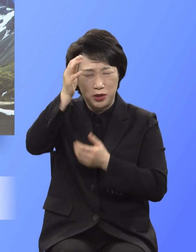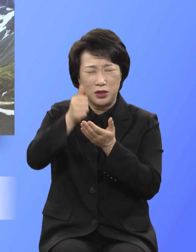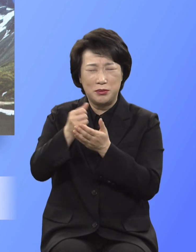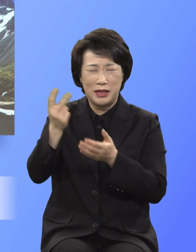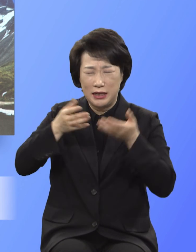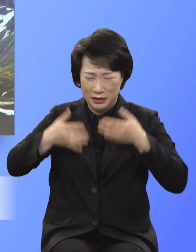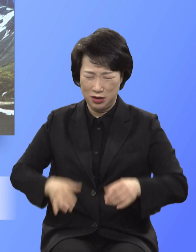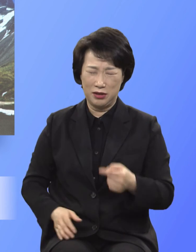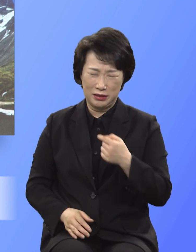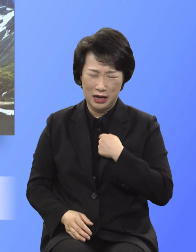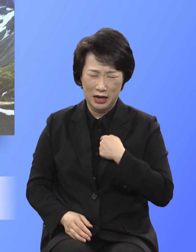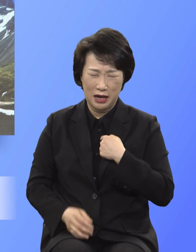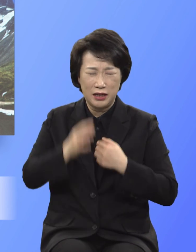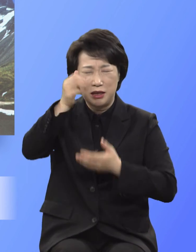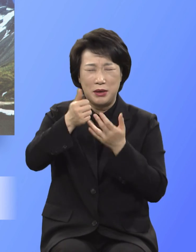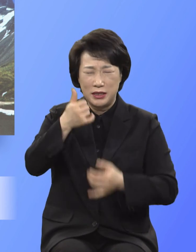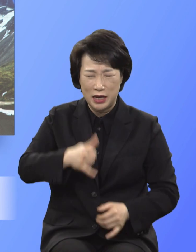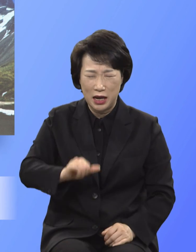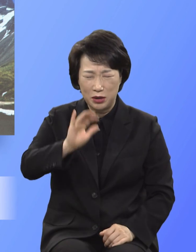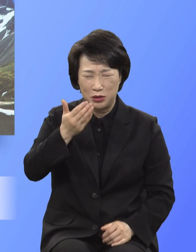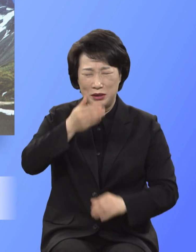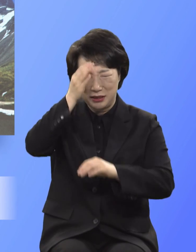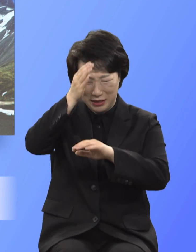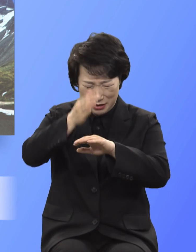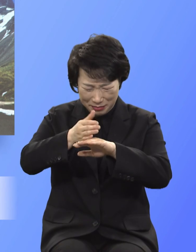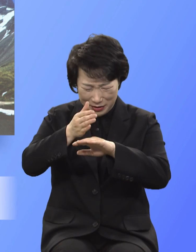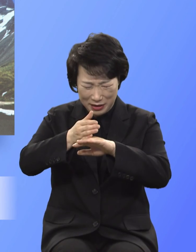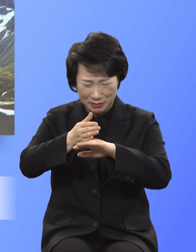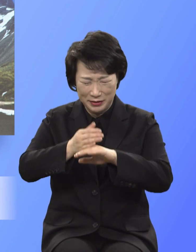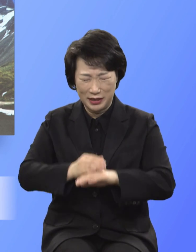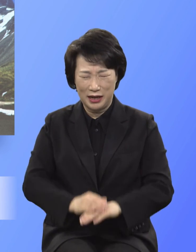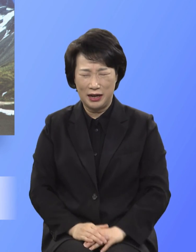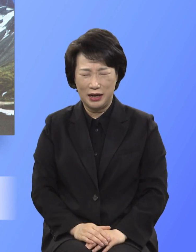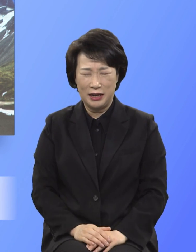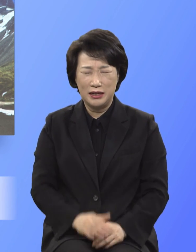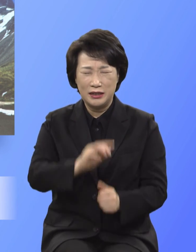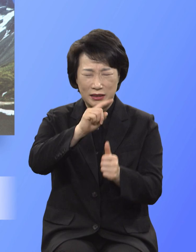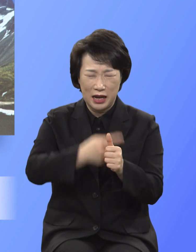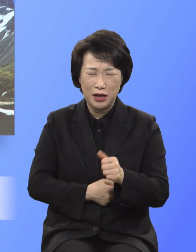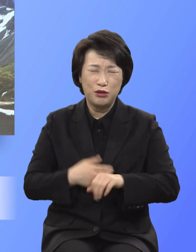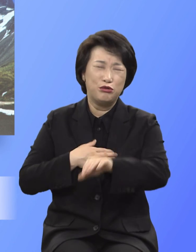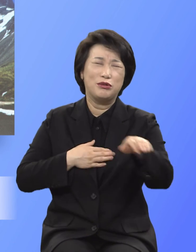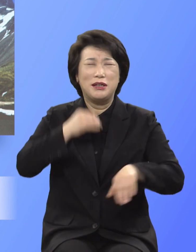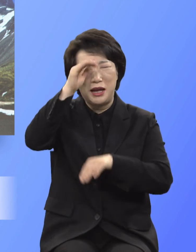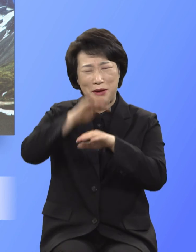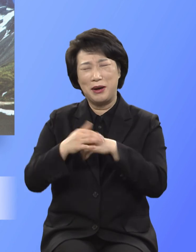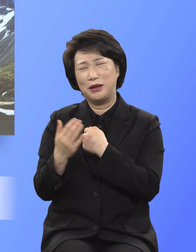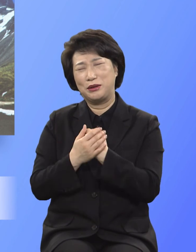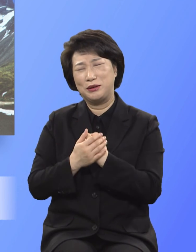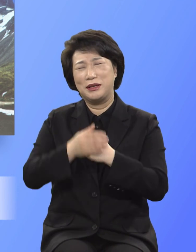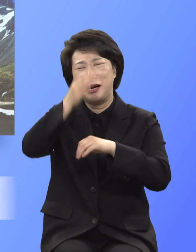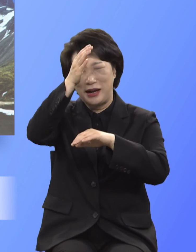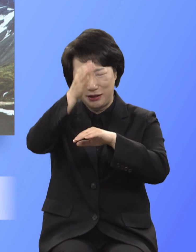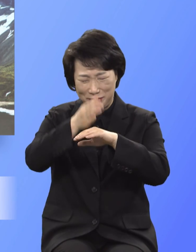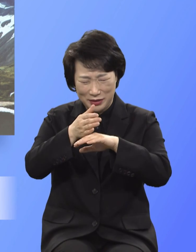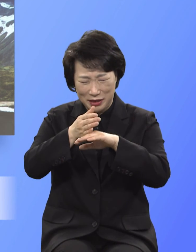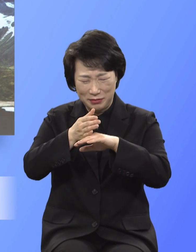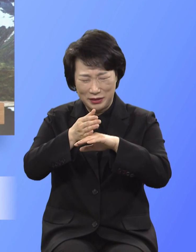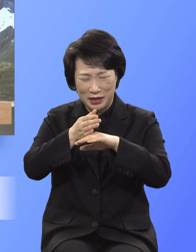성령으로 거듭난 자녀되게 하심을 감사합니다. 그래서 우리는 예배케 하심을